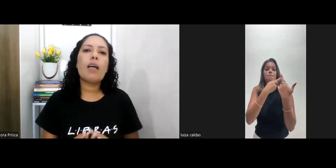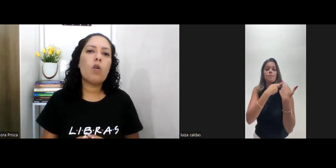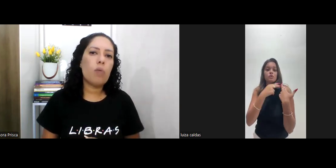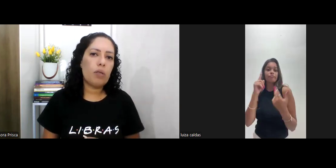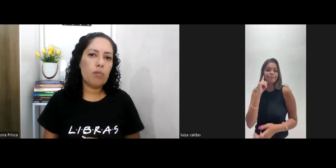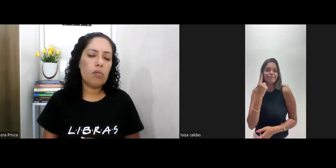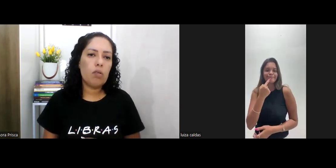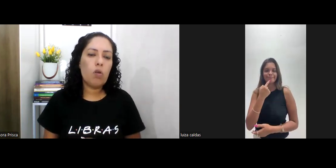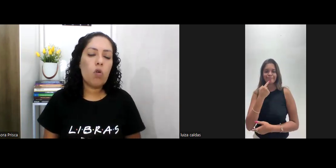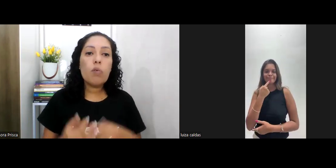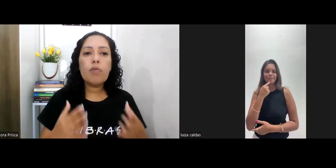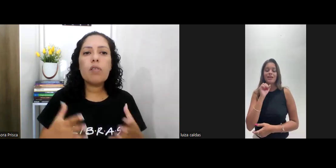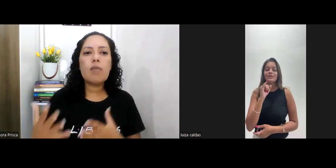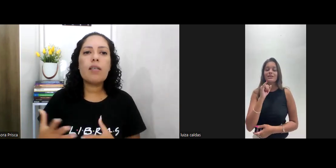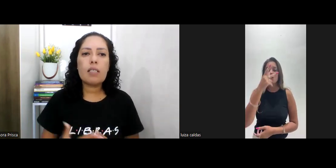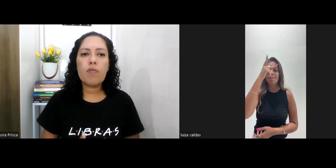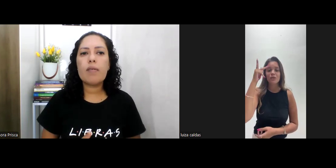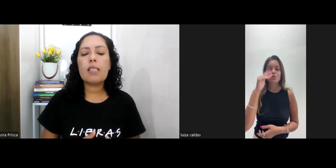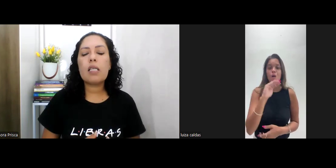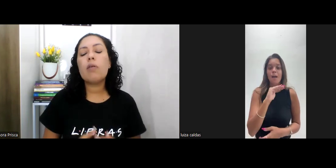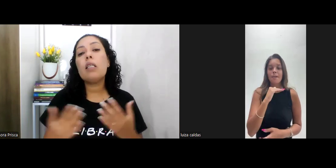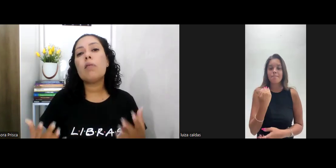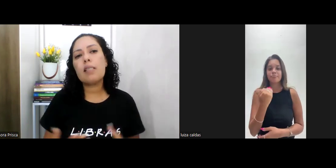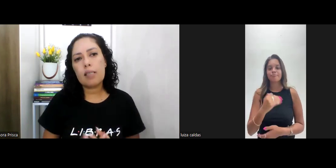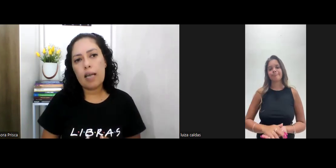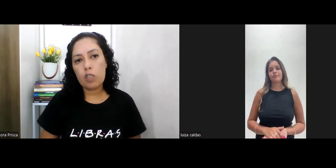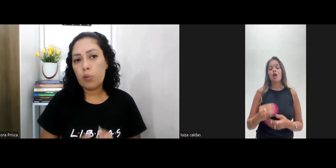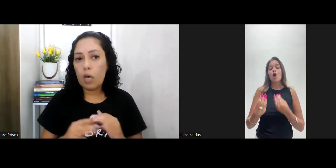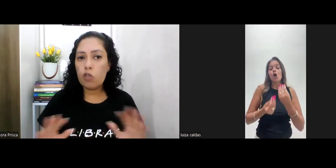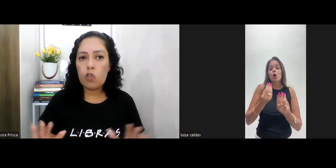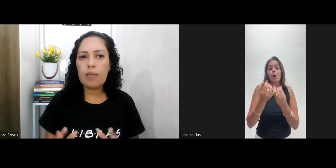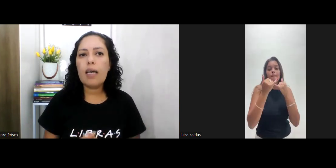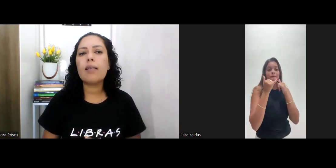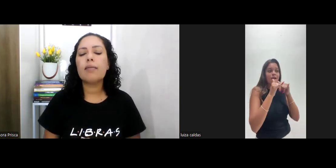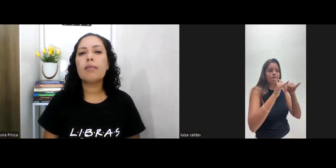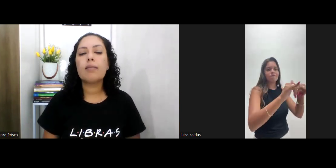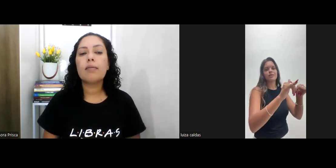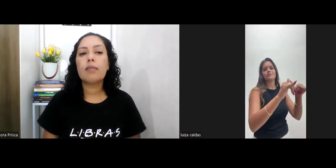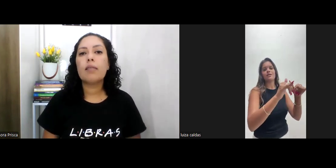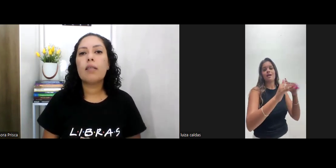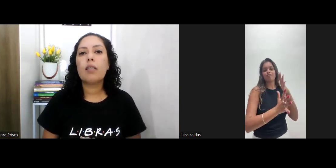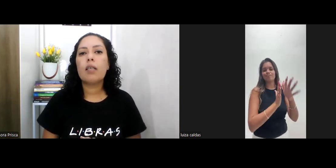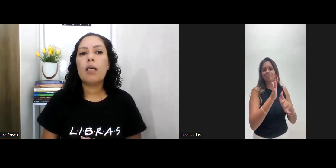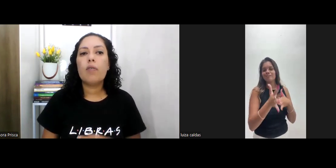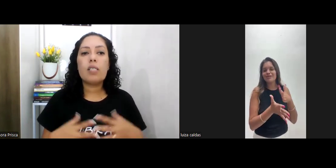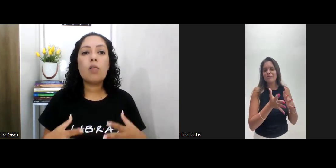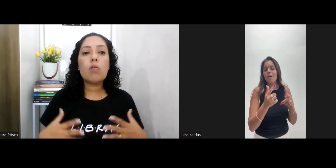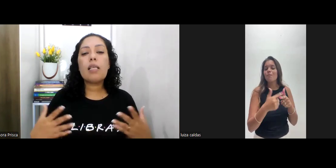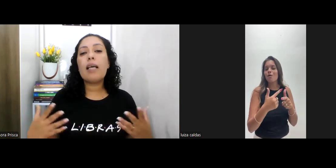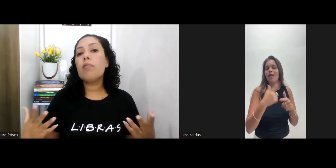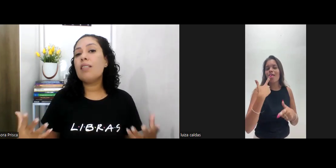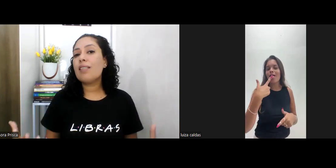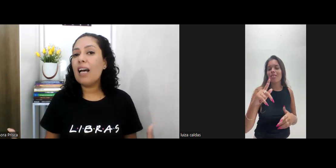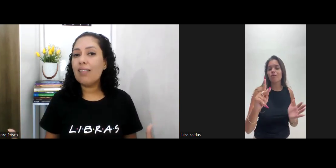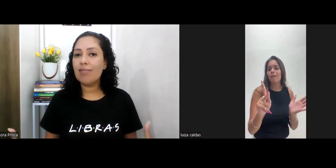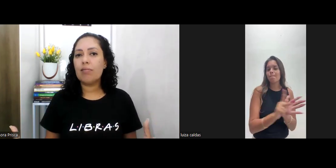pessoa vem a óbito? Como que você vai dar essa informação em língua de sinais? Porque é o idioma dela. Você não